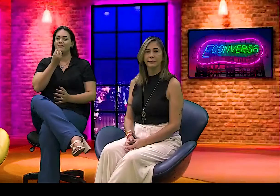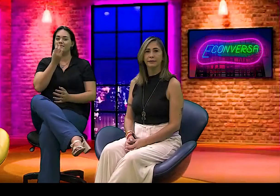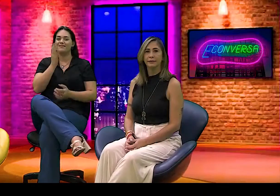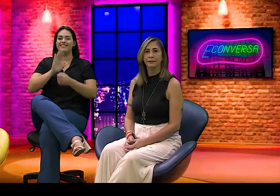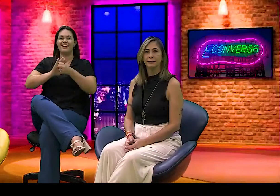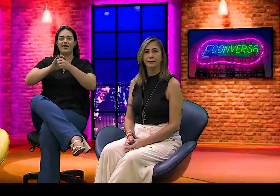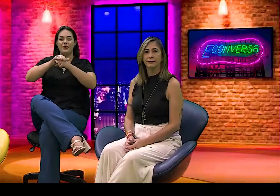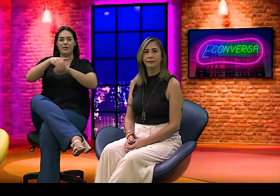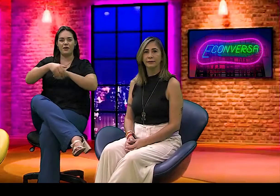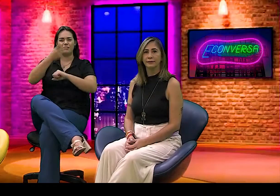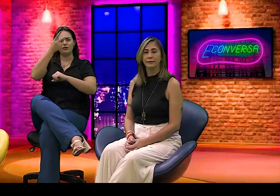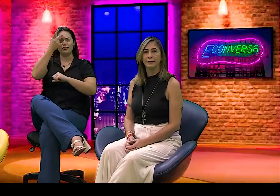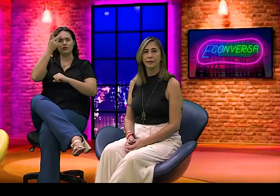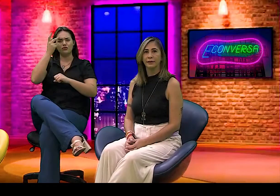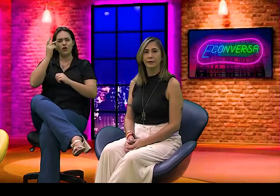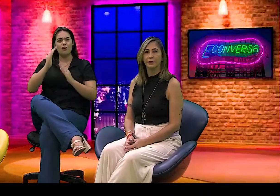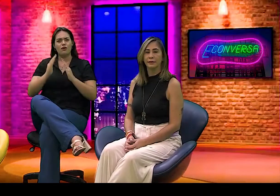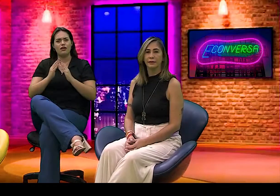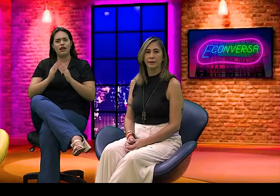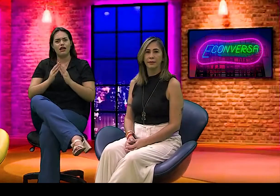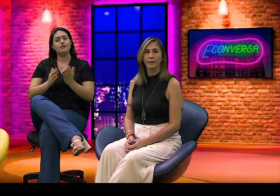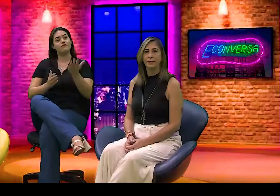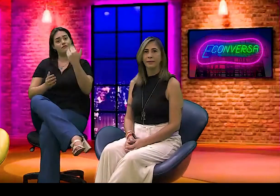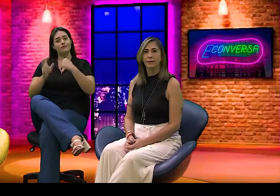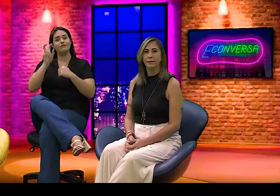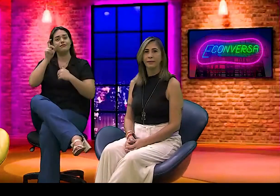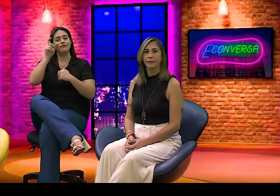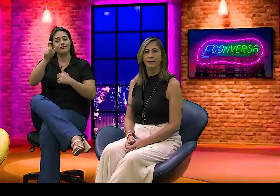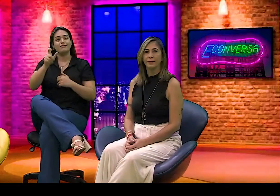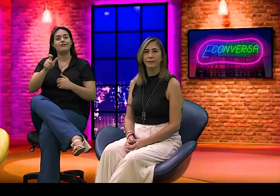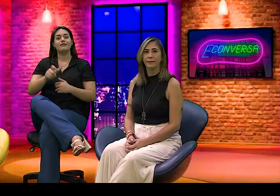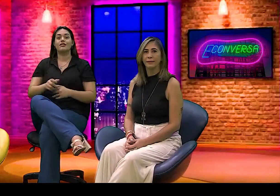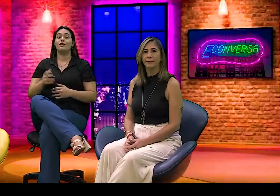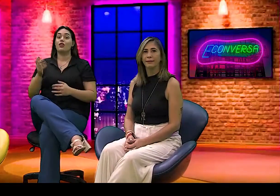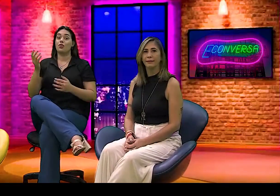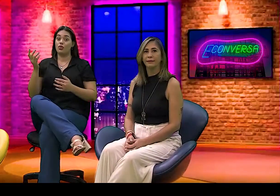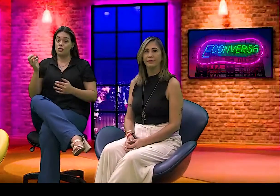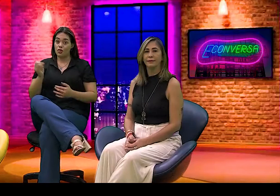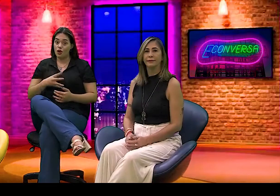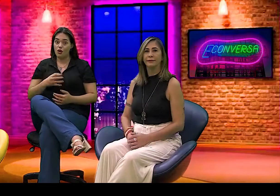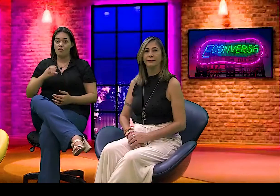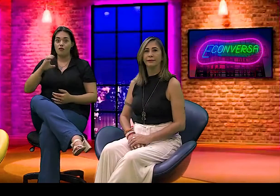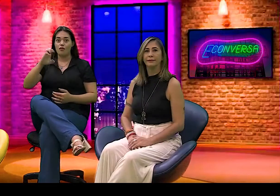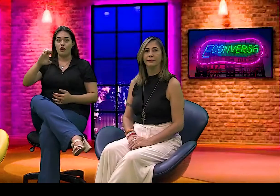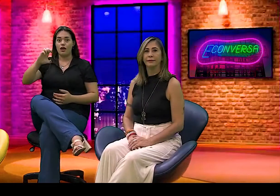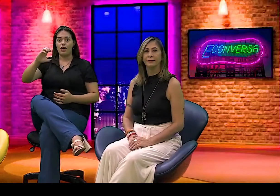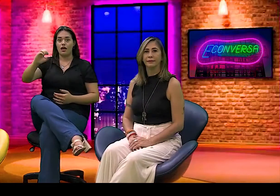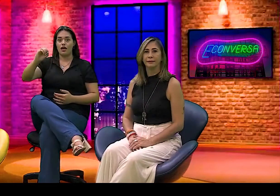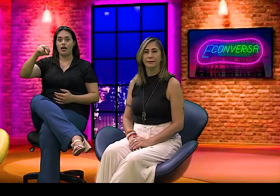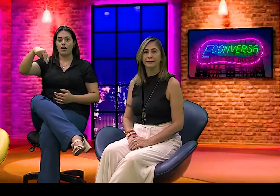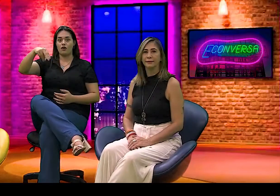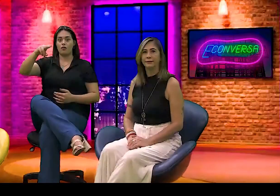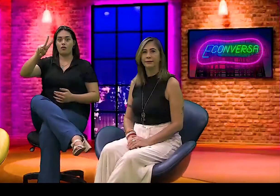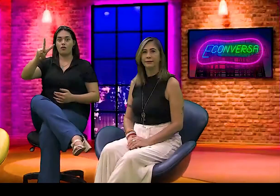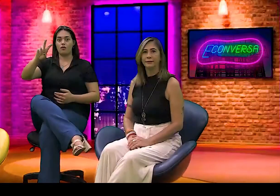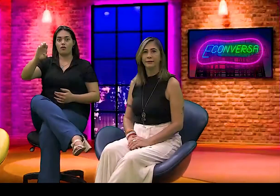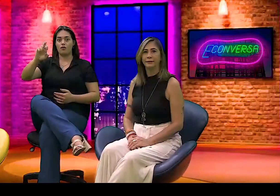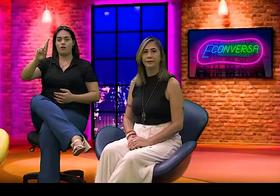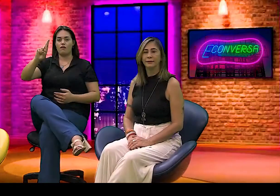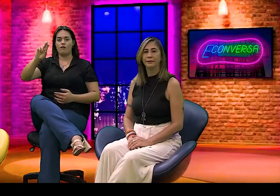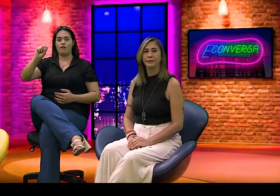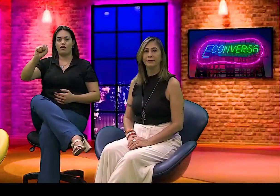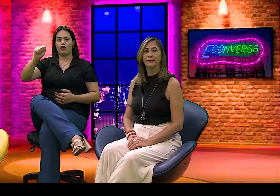Boa noite, pessoal que está em casa. Vamos assistir aqui mais um Conversa. E hoje o tema é bem importante, que cabe aí a